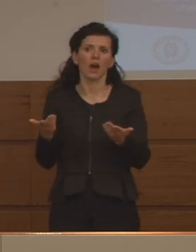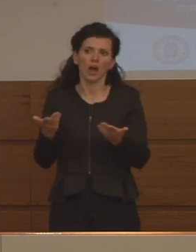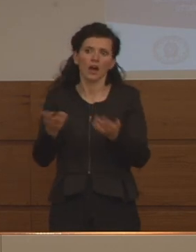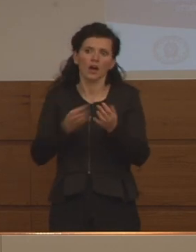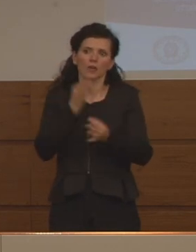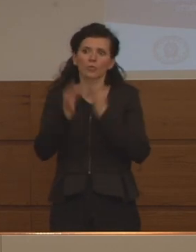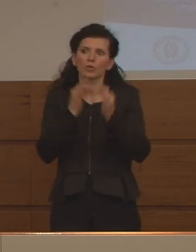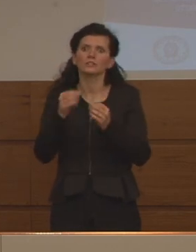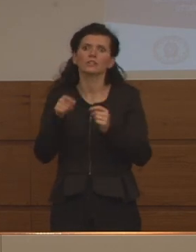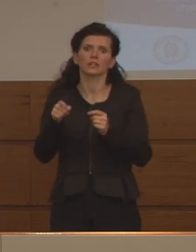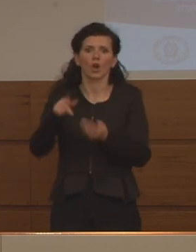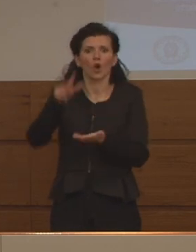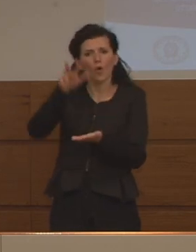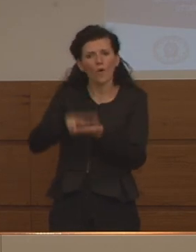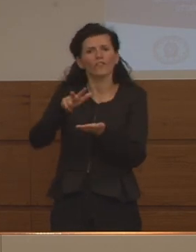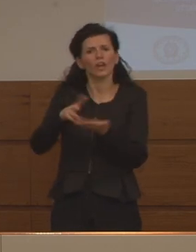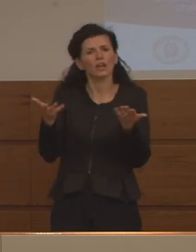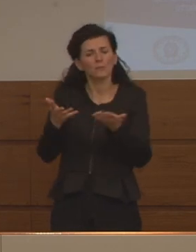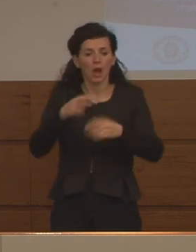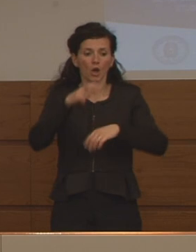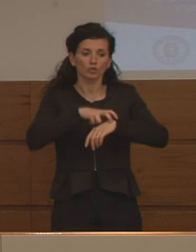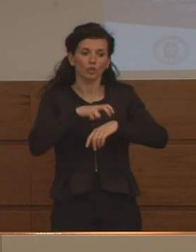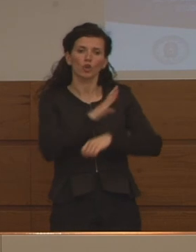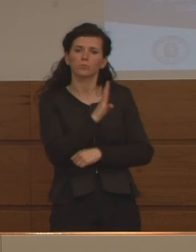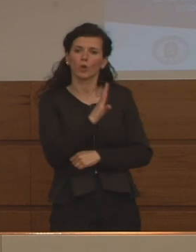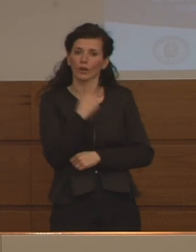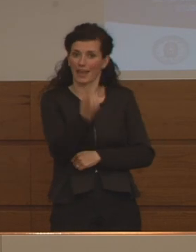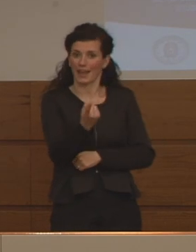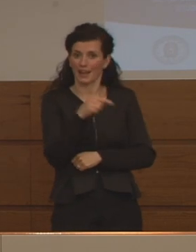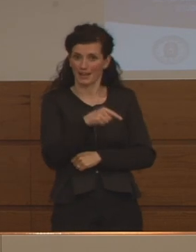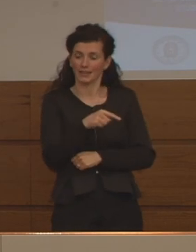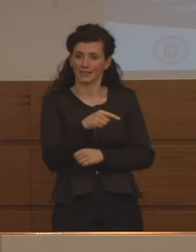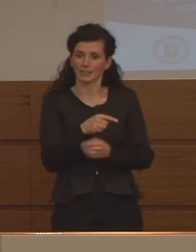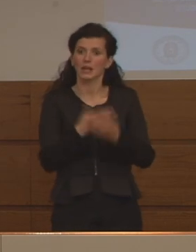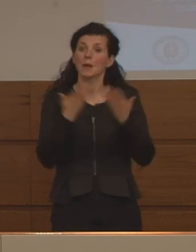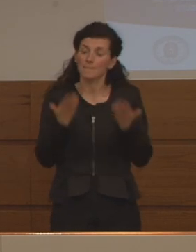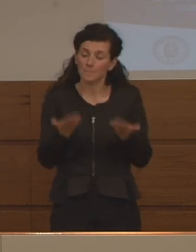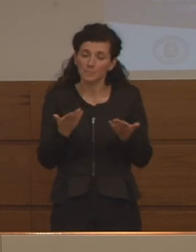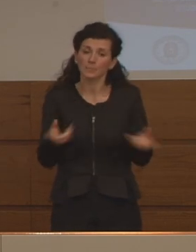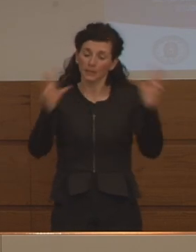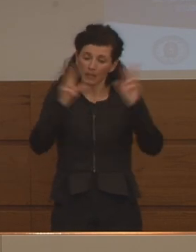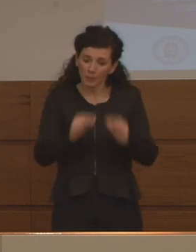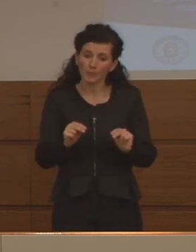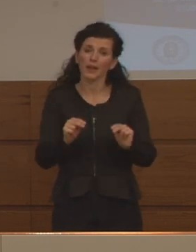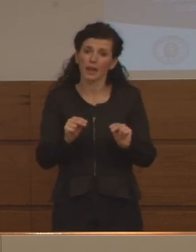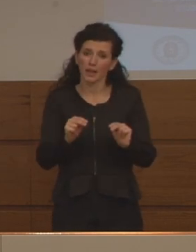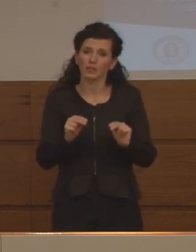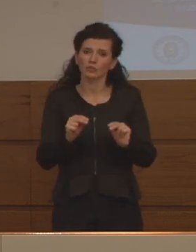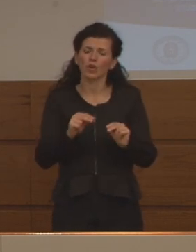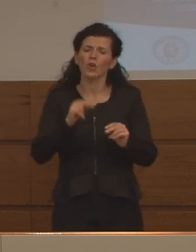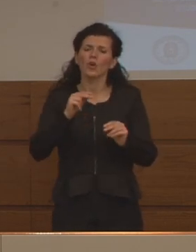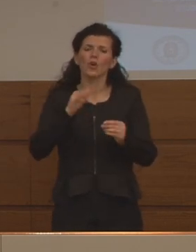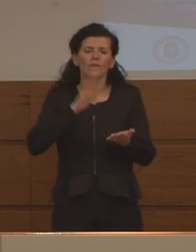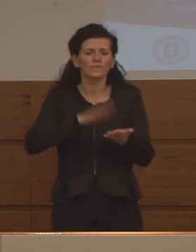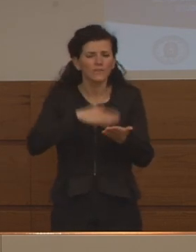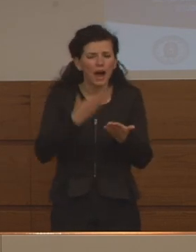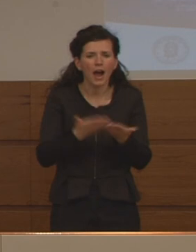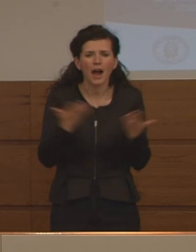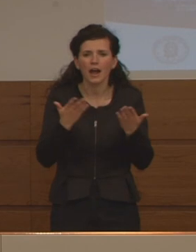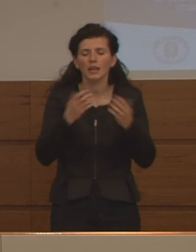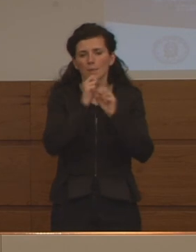ha sottolineato il dottor borrelli però ancora una volta valga il messaggio forte